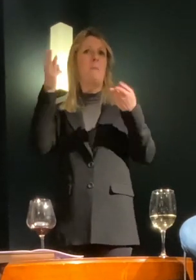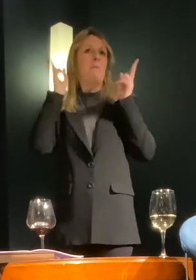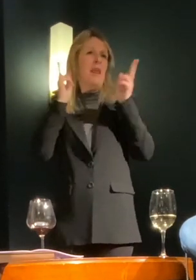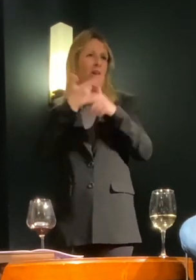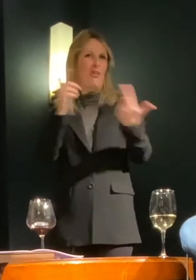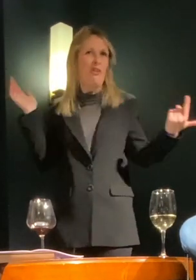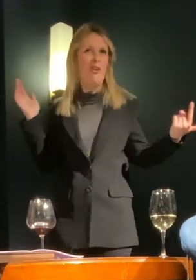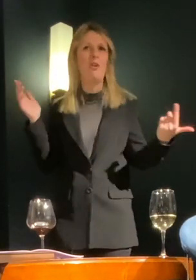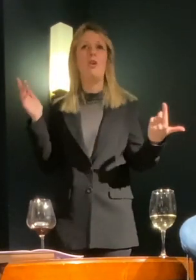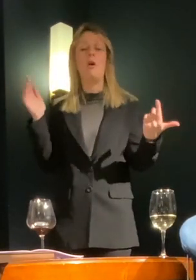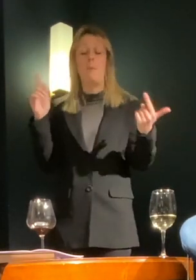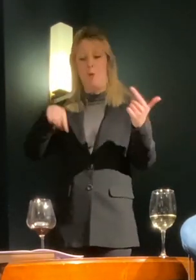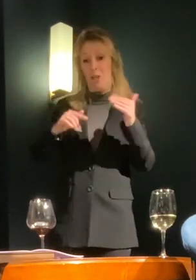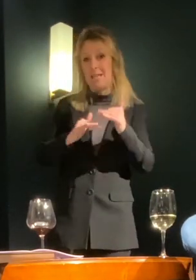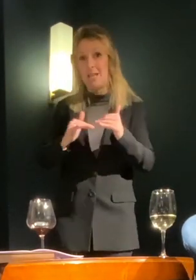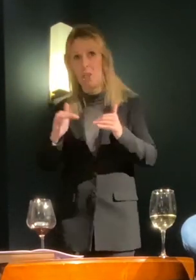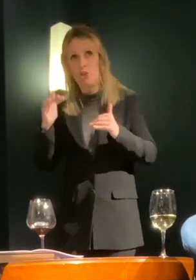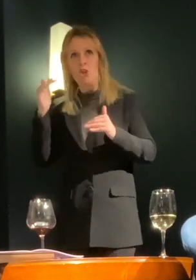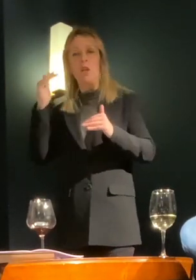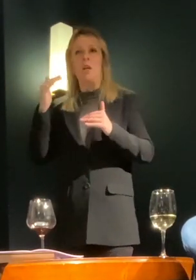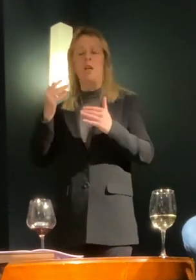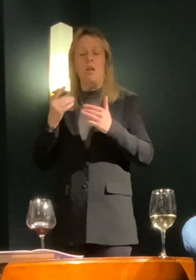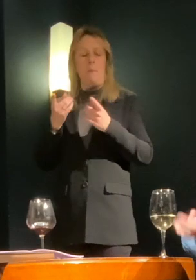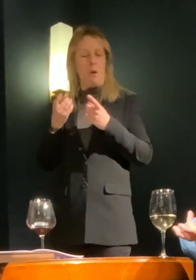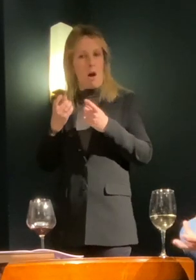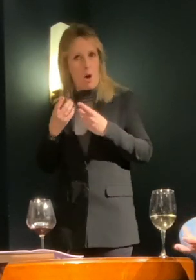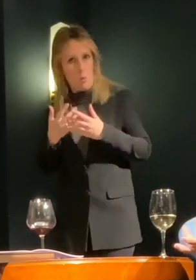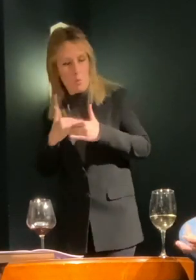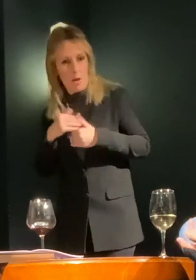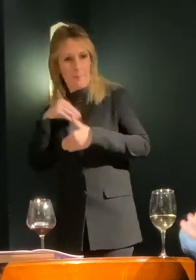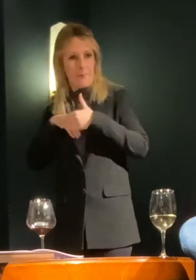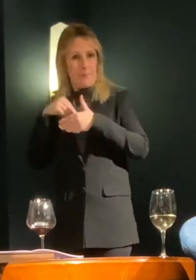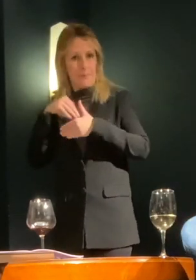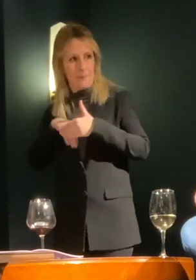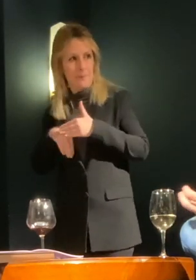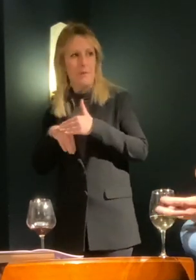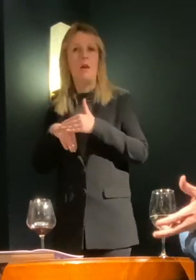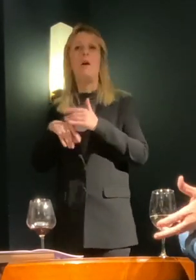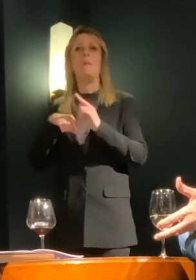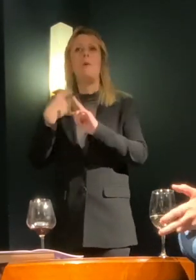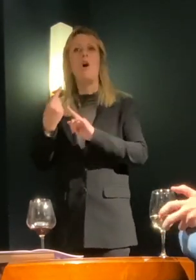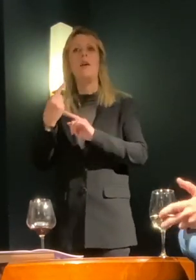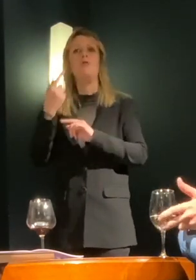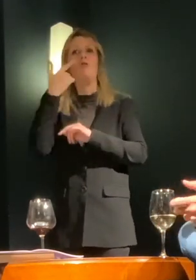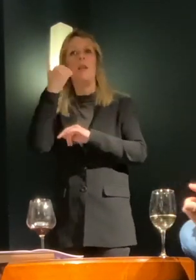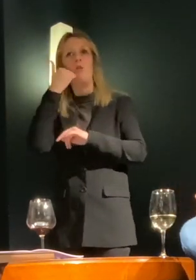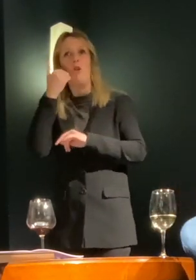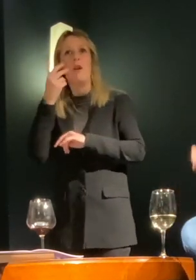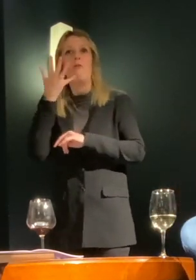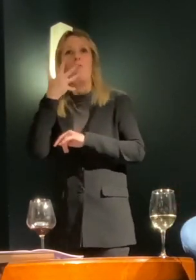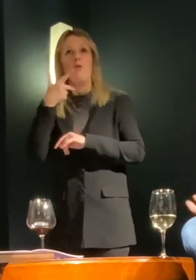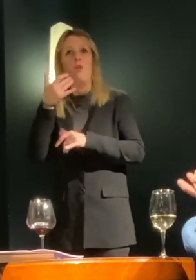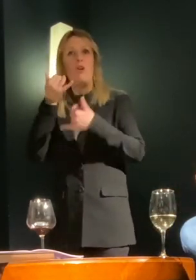e un po' ti vengono le tue paure, un po' pensi, diciamo, di voler dare il meglio al figlio che sta crescendo e quindi metterlo al riparo da